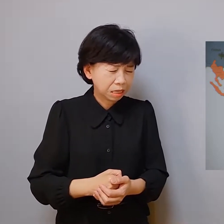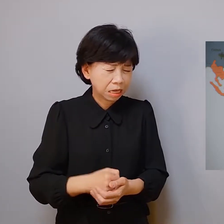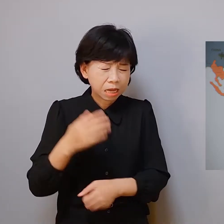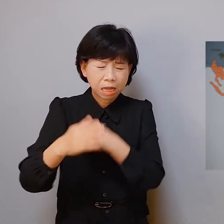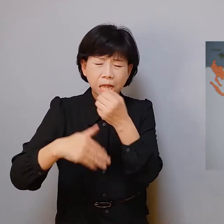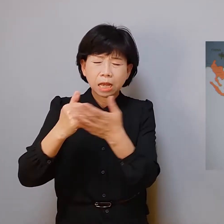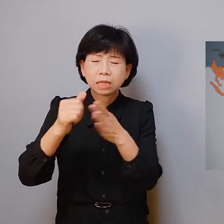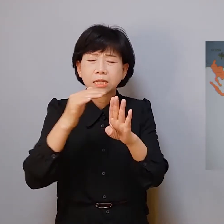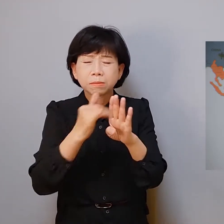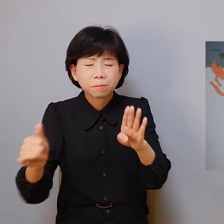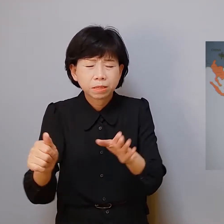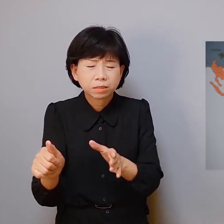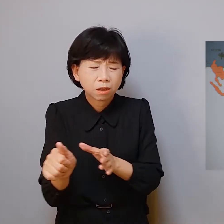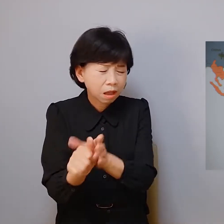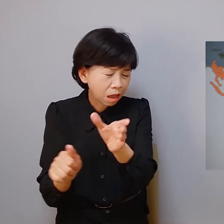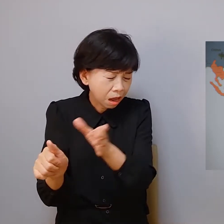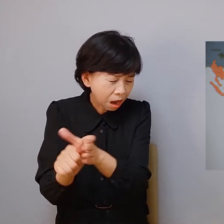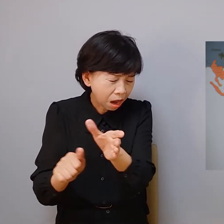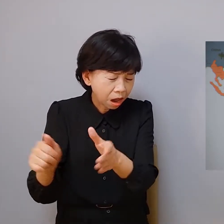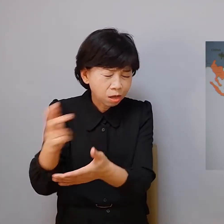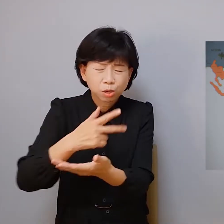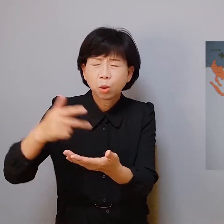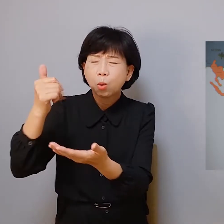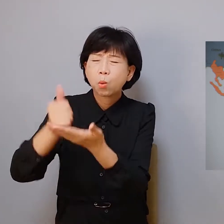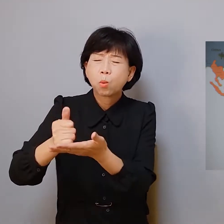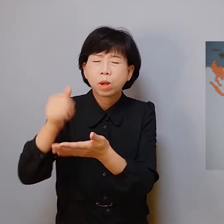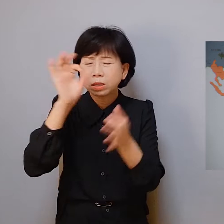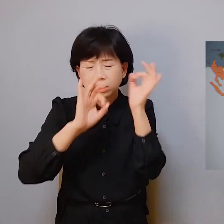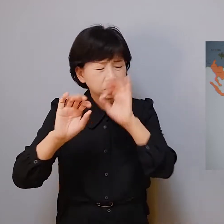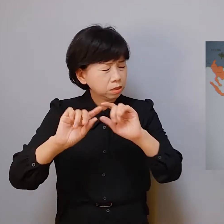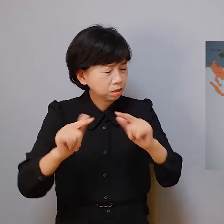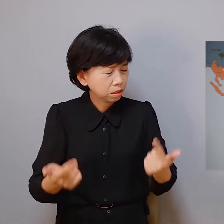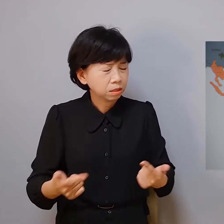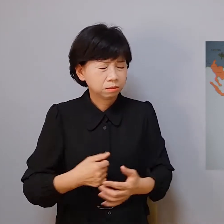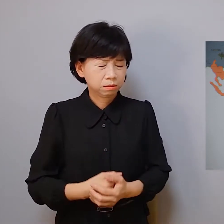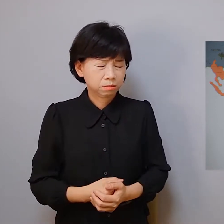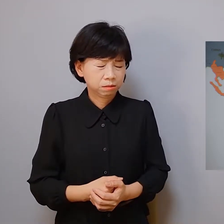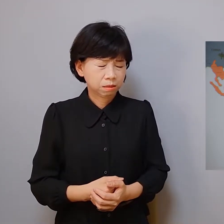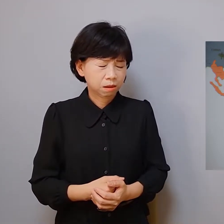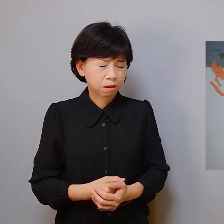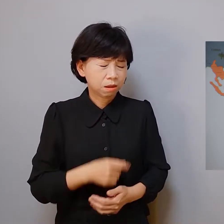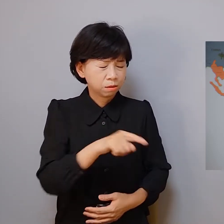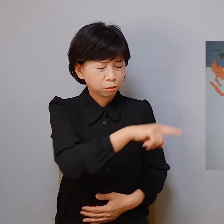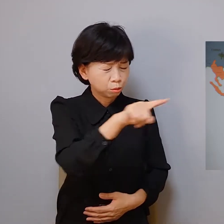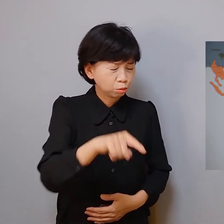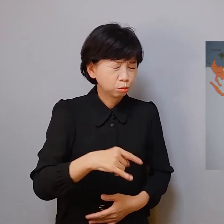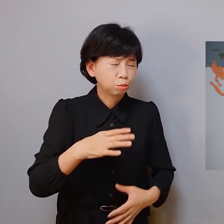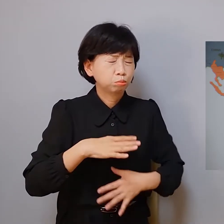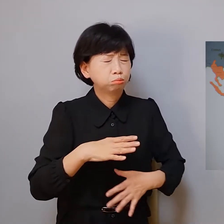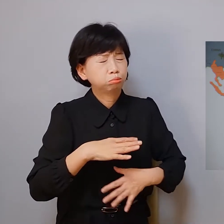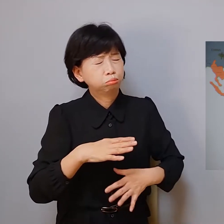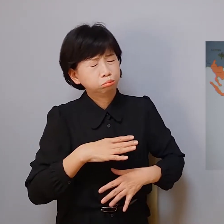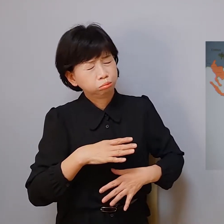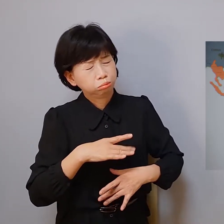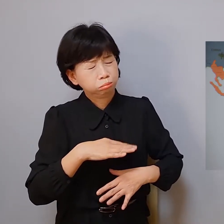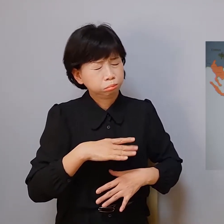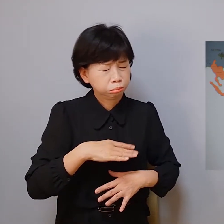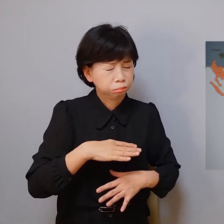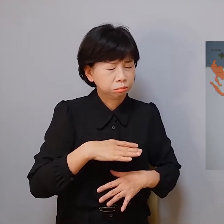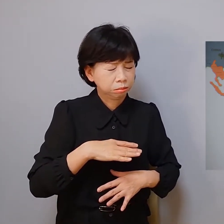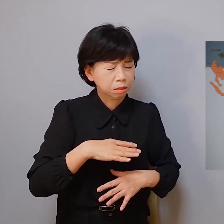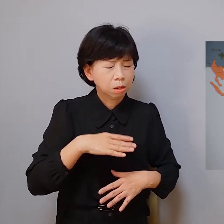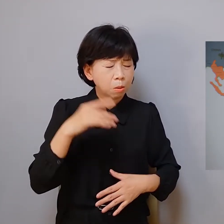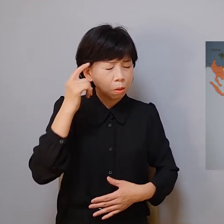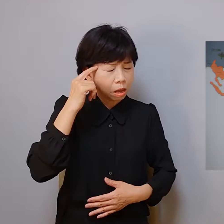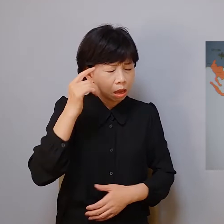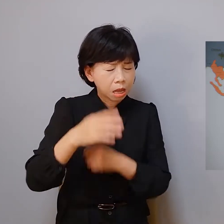백성을 먹으면서 여호와를 부르지 아니하는도다. 그러나 거기서 그들은 두려워하고